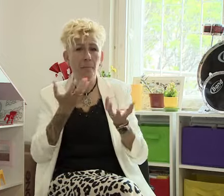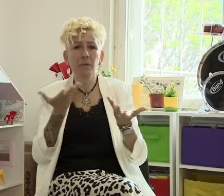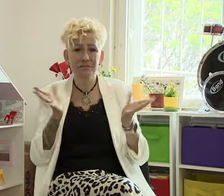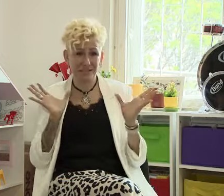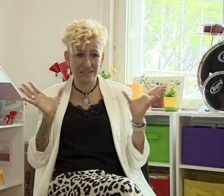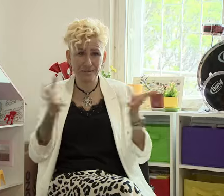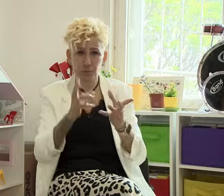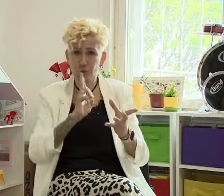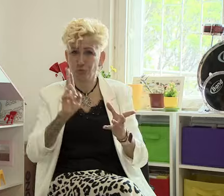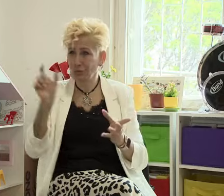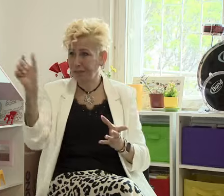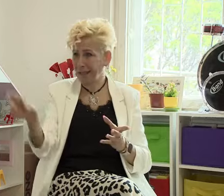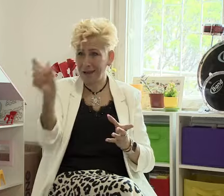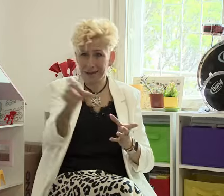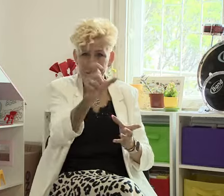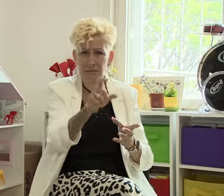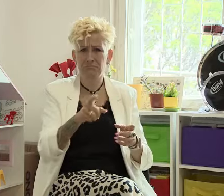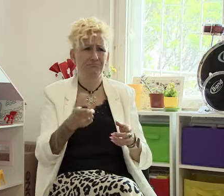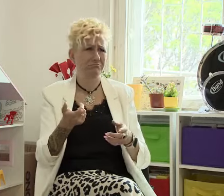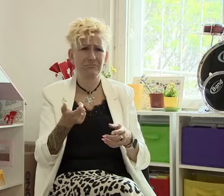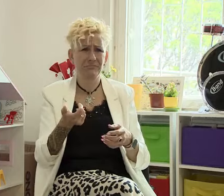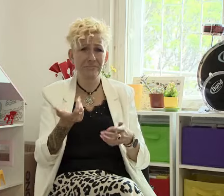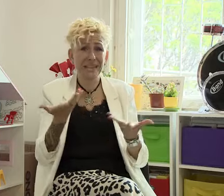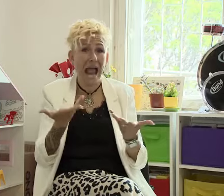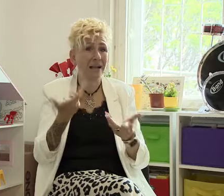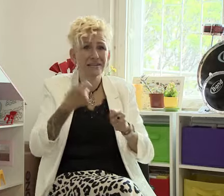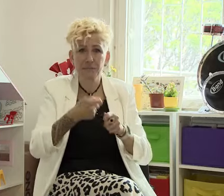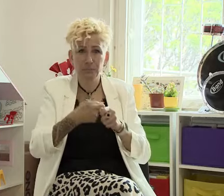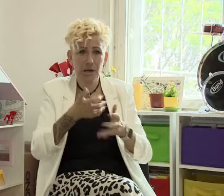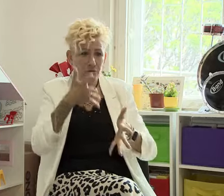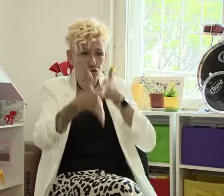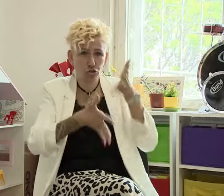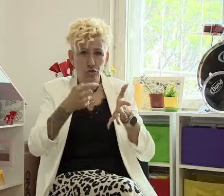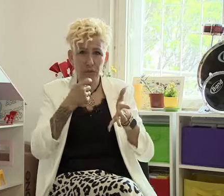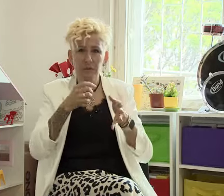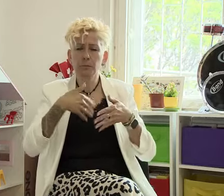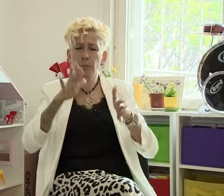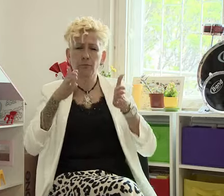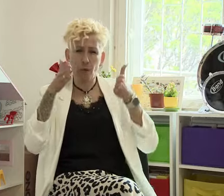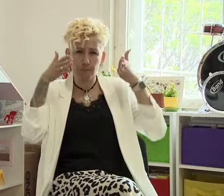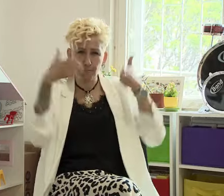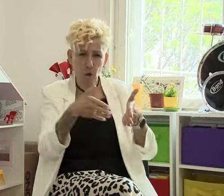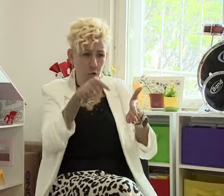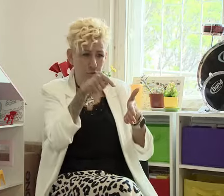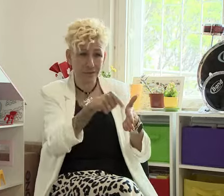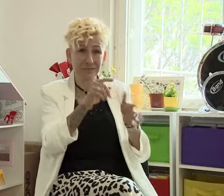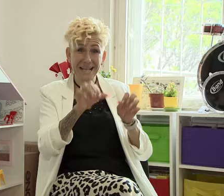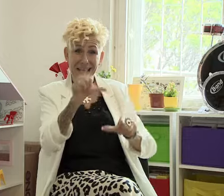Целта на STEM обучението е учителите да преподават материала професионално и задълбочено само с жестове.